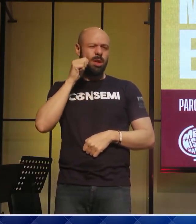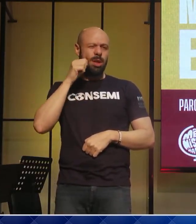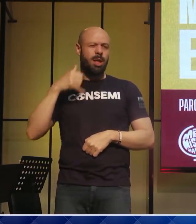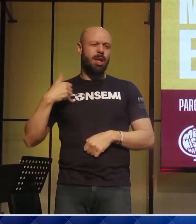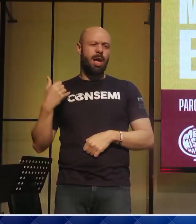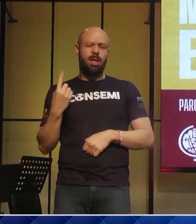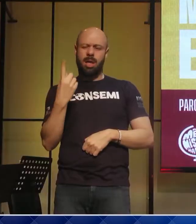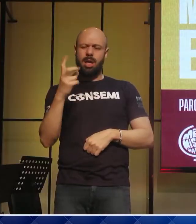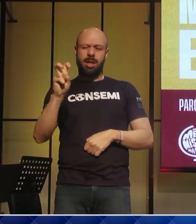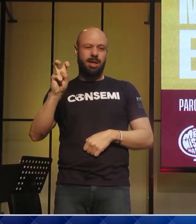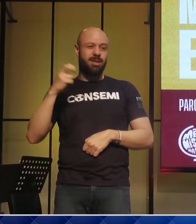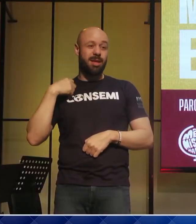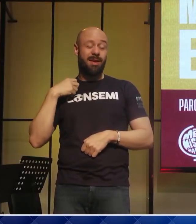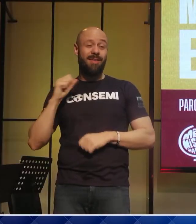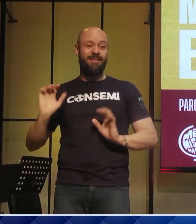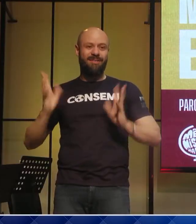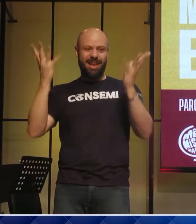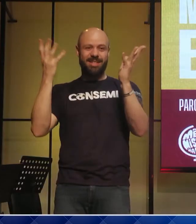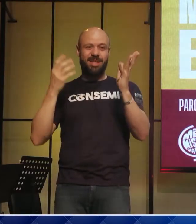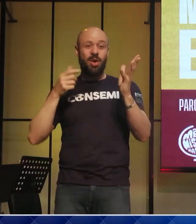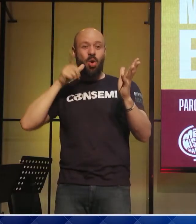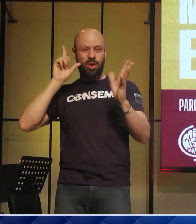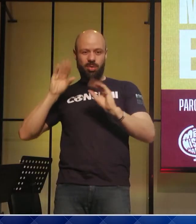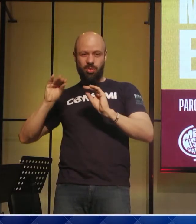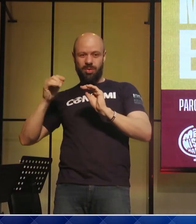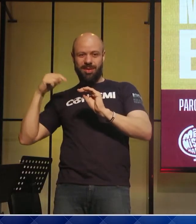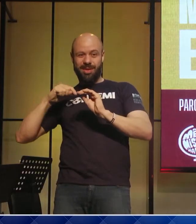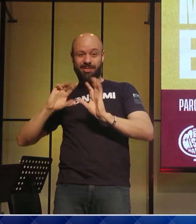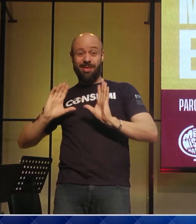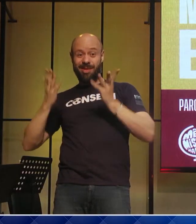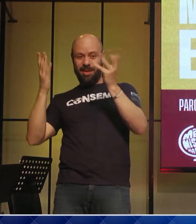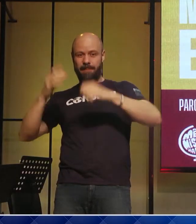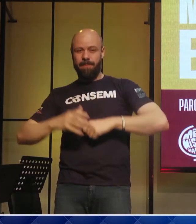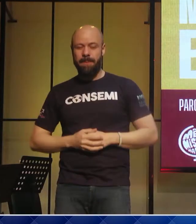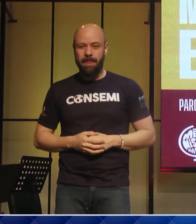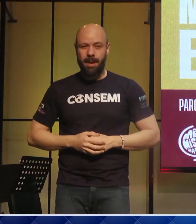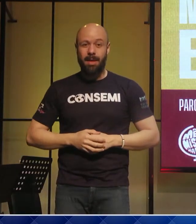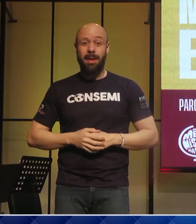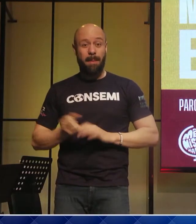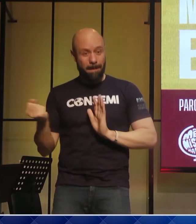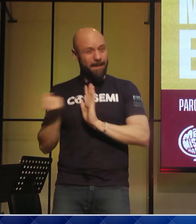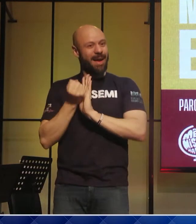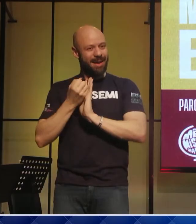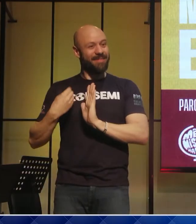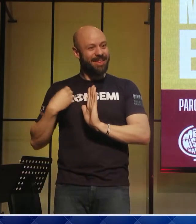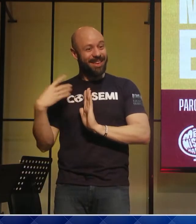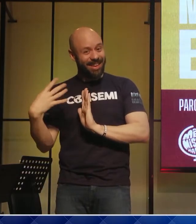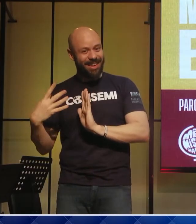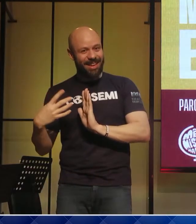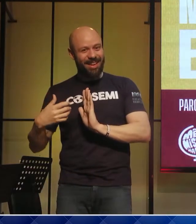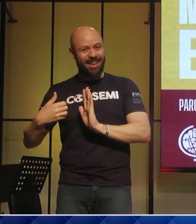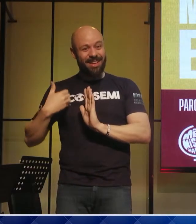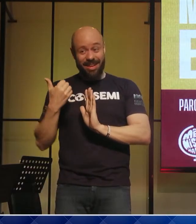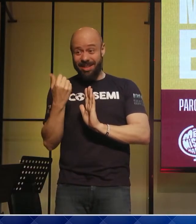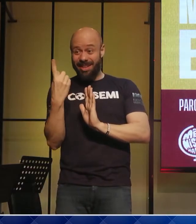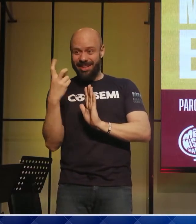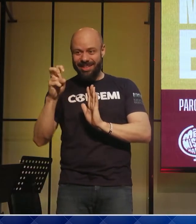nossa vida que são marcantes, mas tem momentos espirituais que são mais marcantes